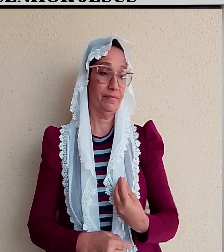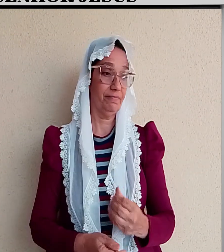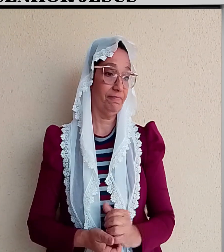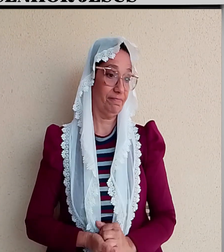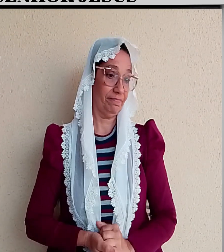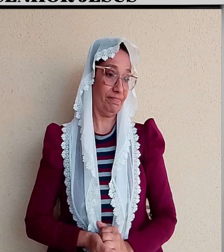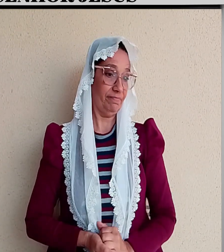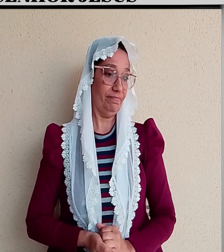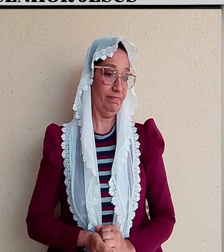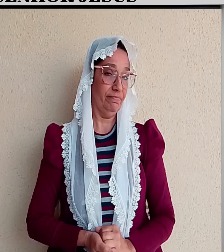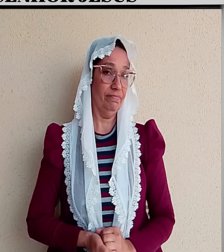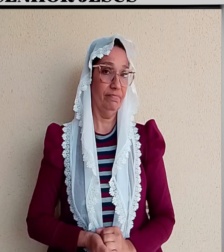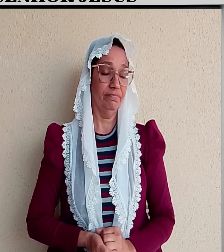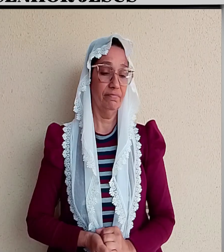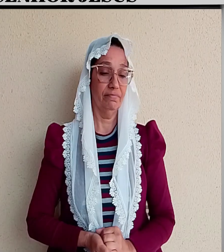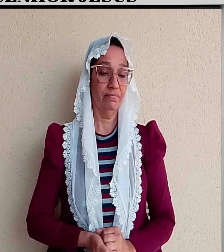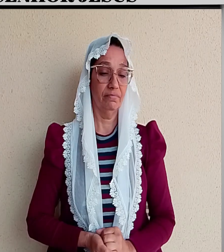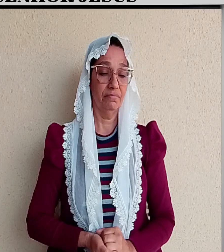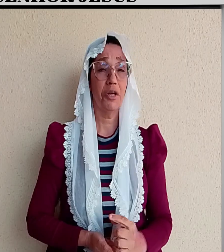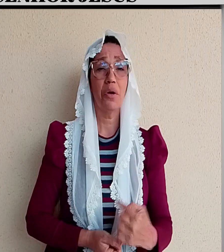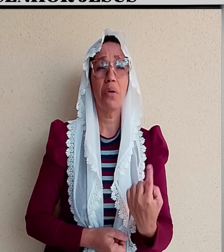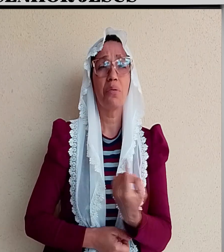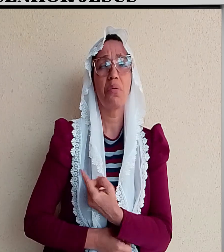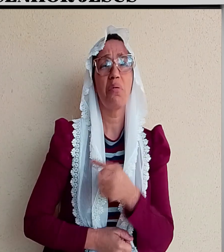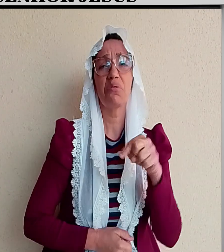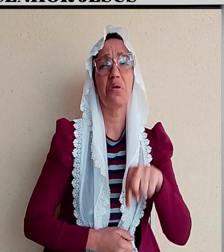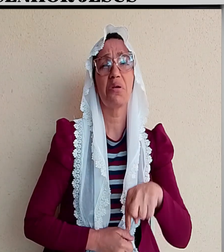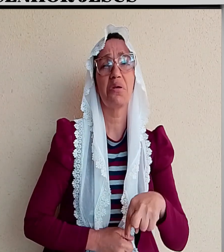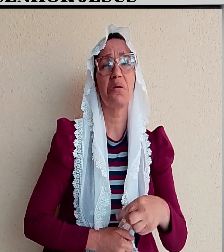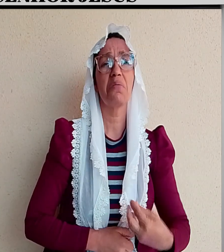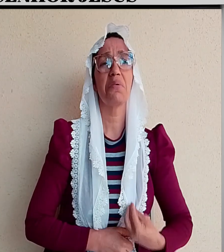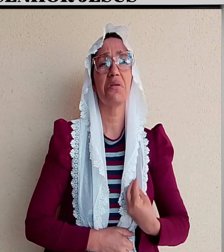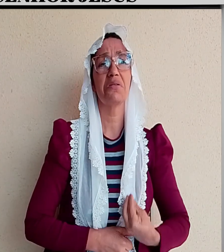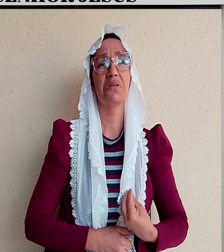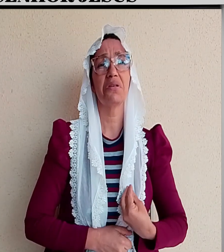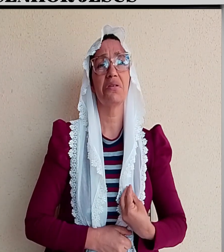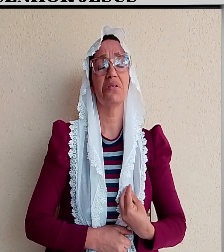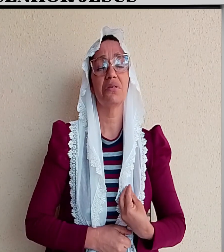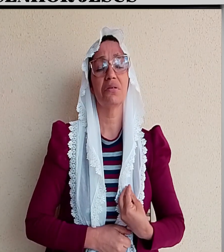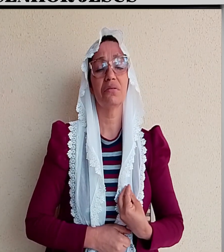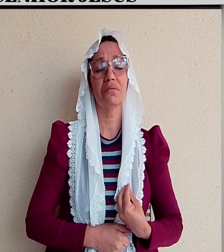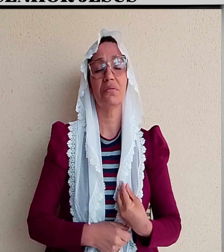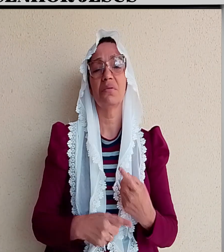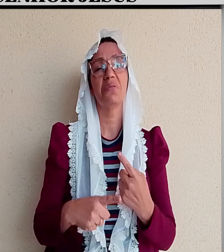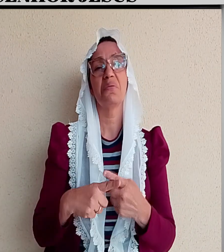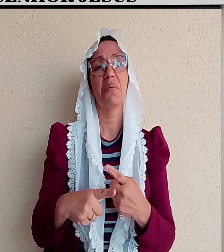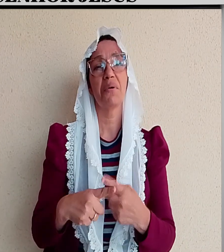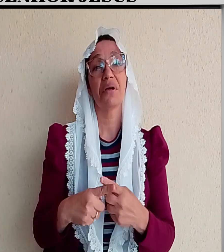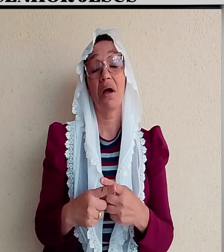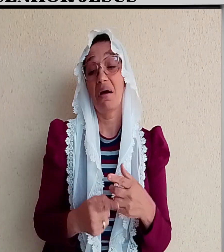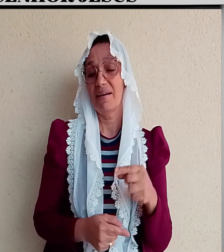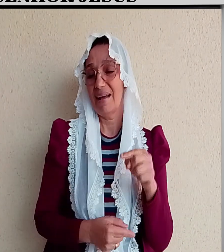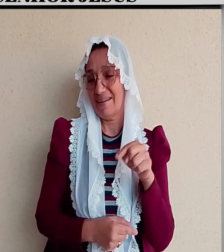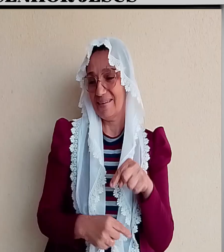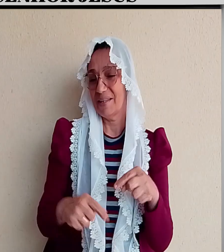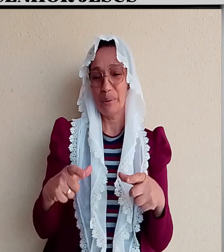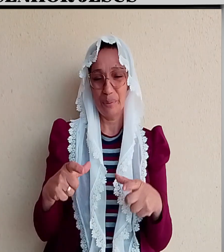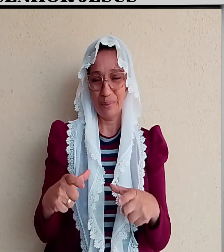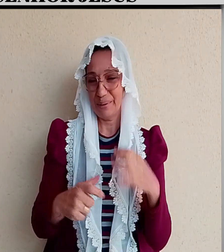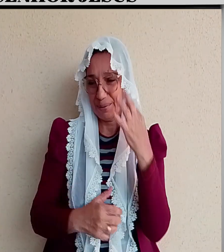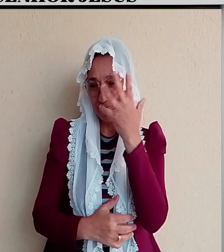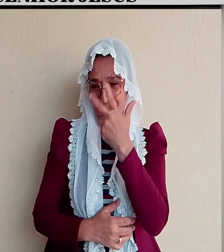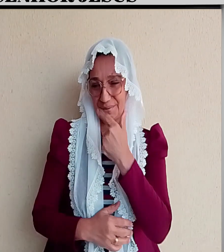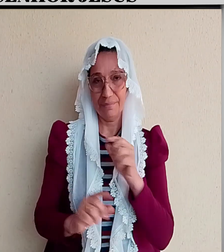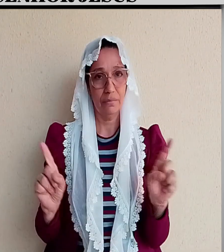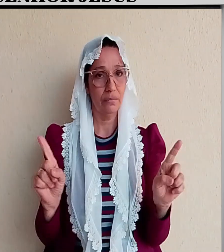bonito, porque não tínhamos lugar para ir, estamos aqui, aleluia, porque a nossa alma clama por Abba Pai. Glória a